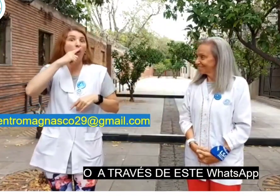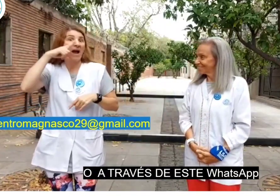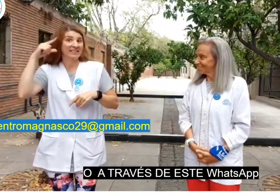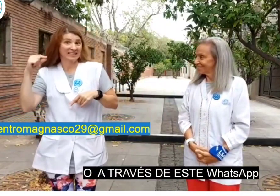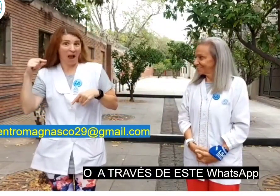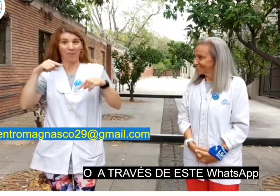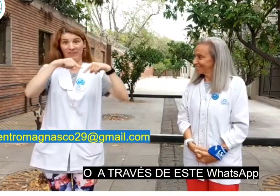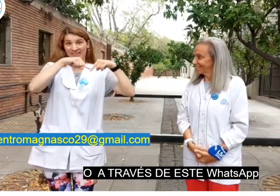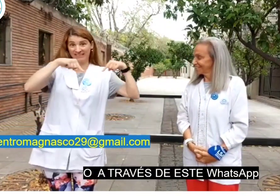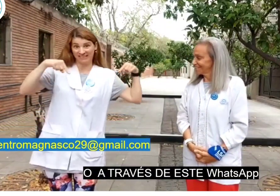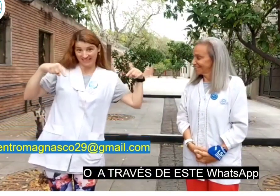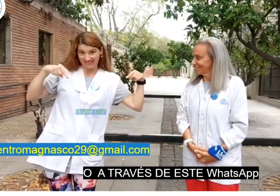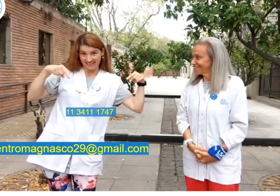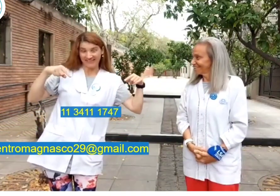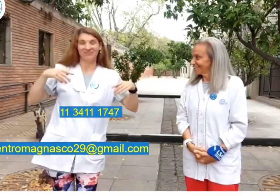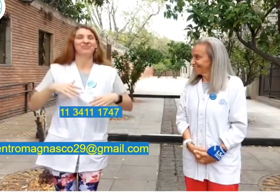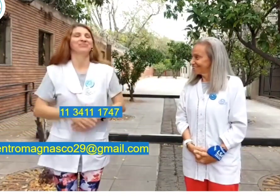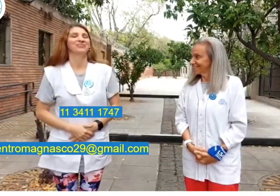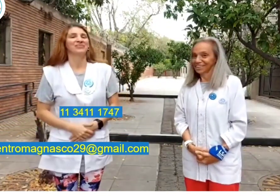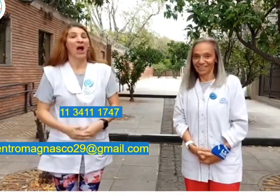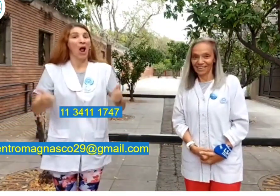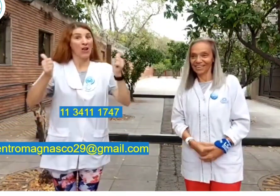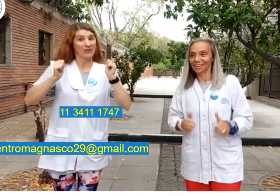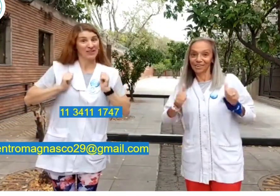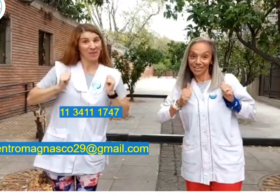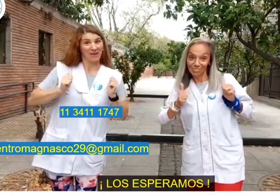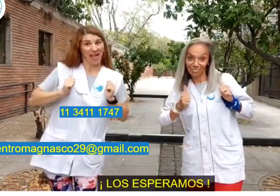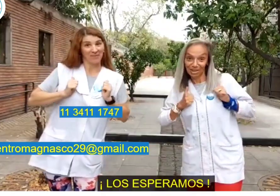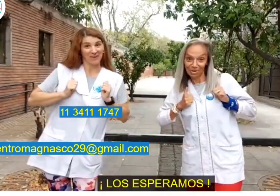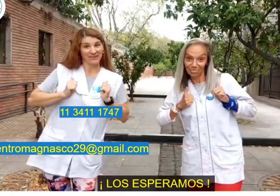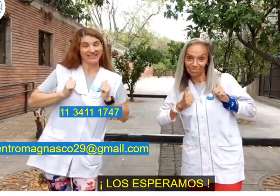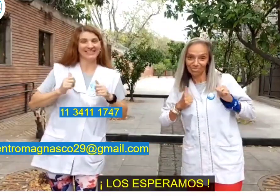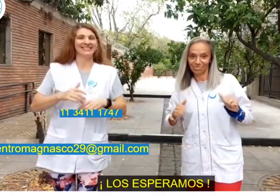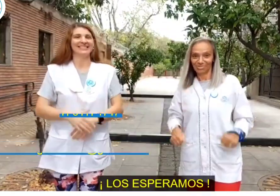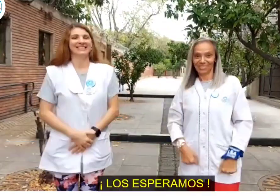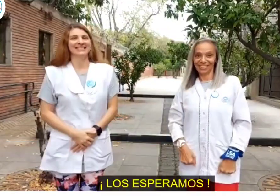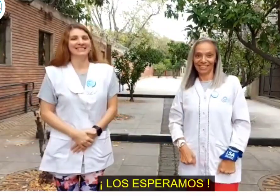o a través de este WhatsApp los esperamos